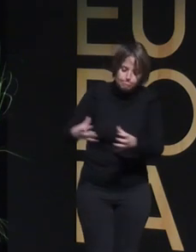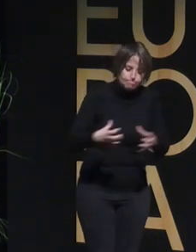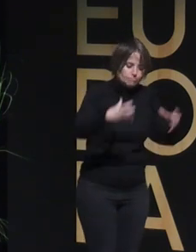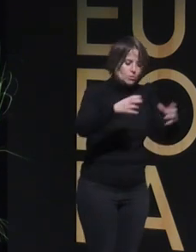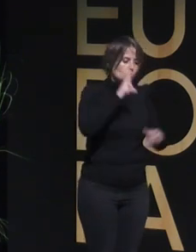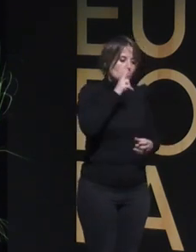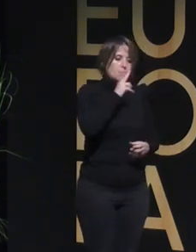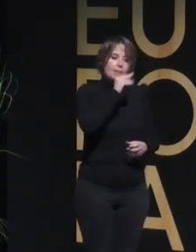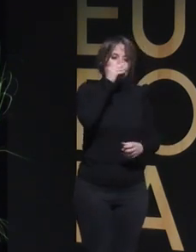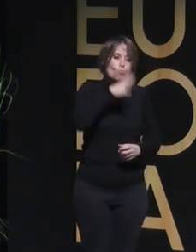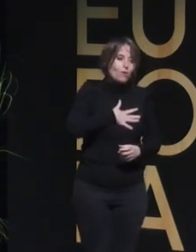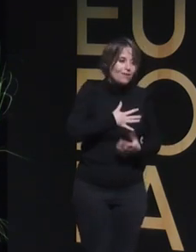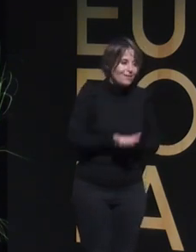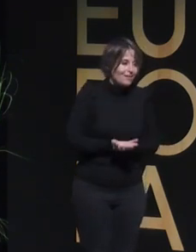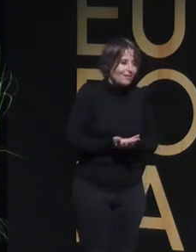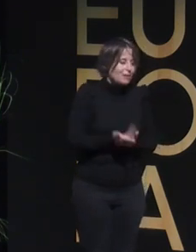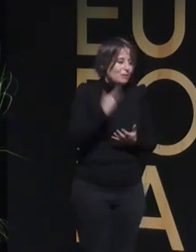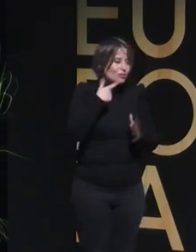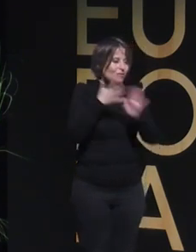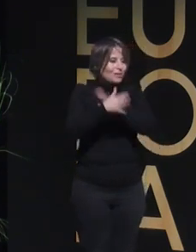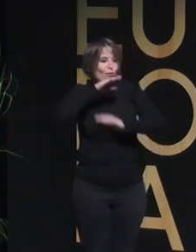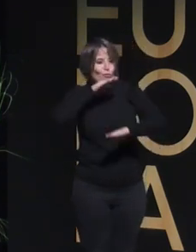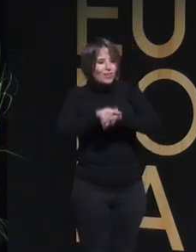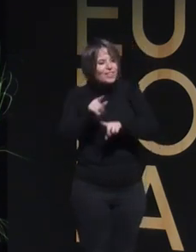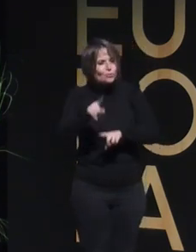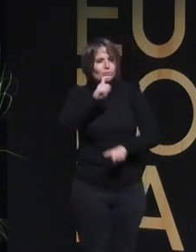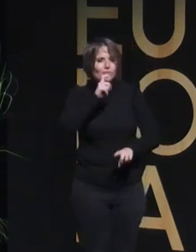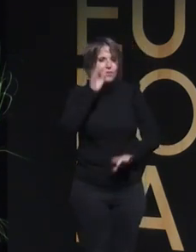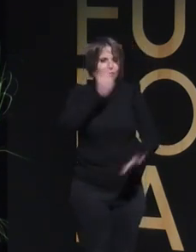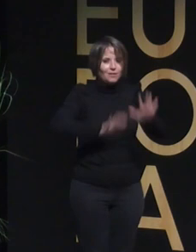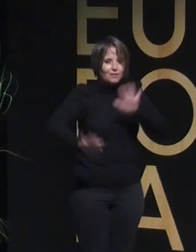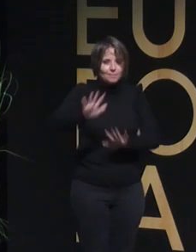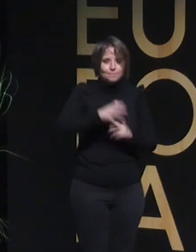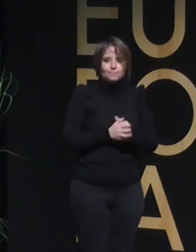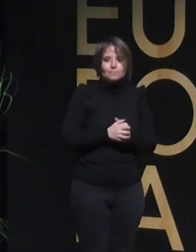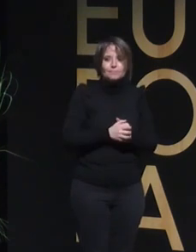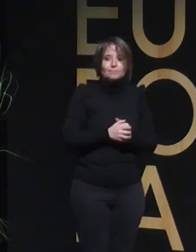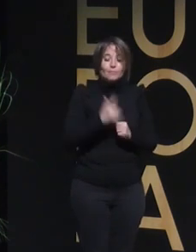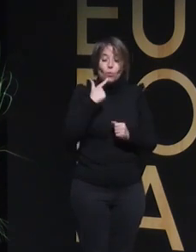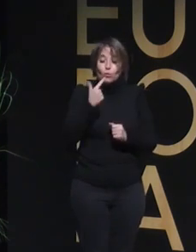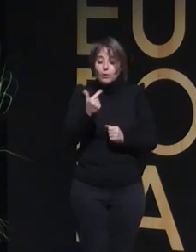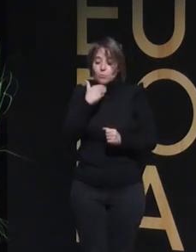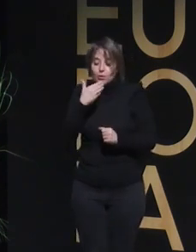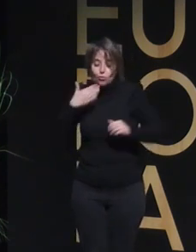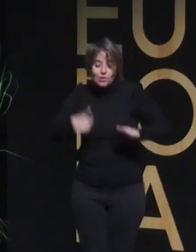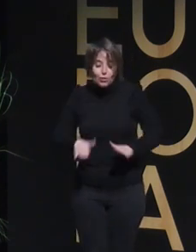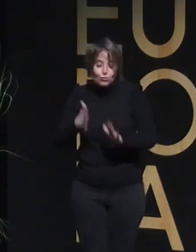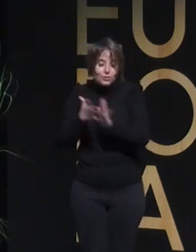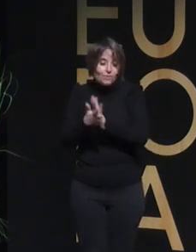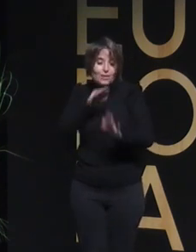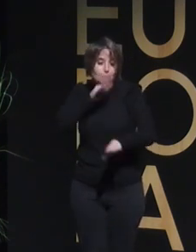suficientemente buena, ¿no? Pero no es tanto que te haga caso, es que eso es complicado. Generalmente cuando le decimos a un hijo algo, pocas veces es